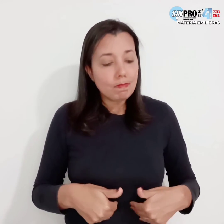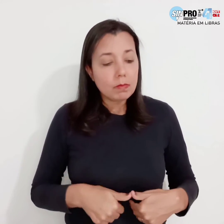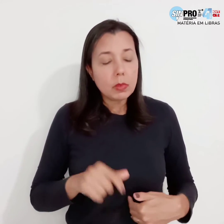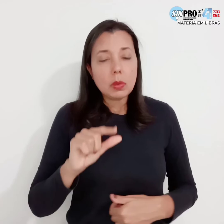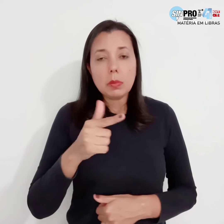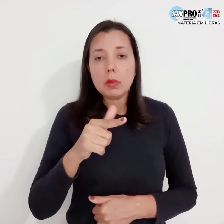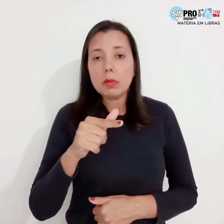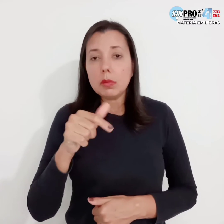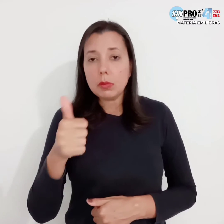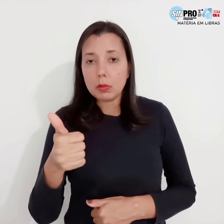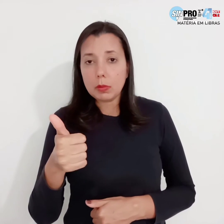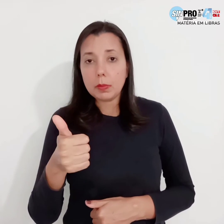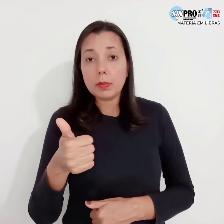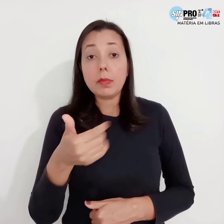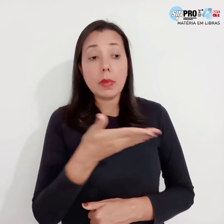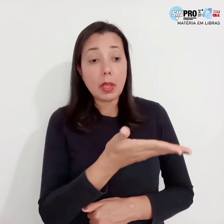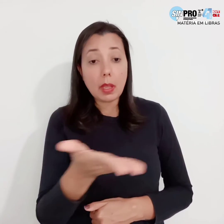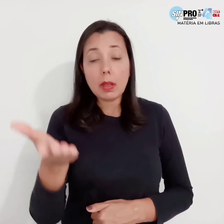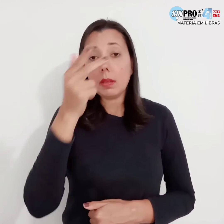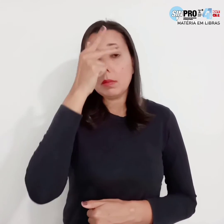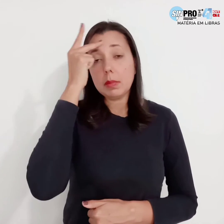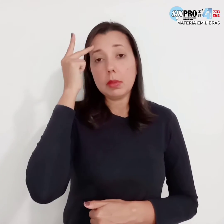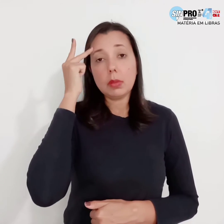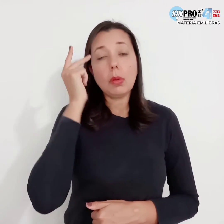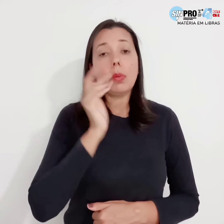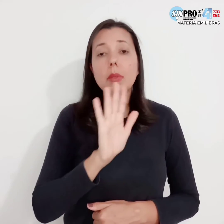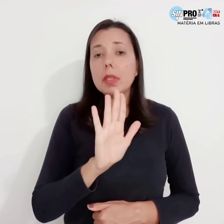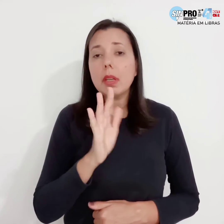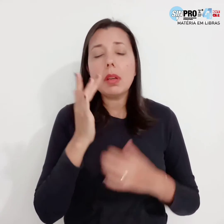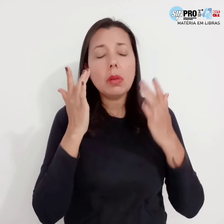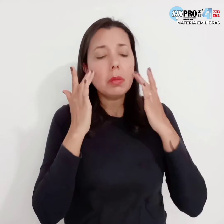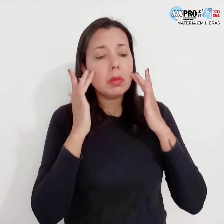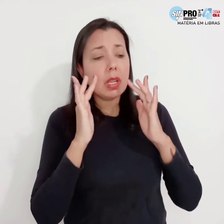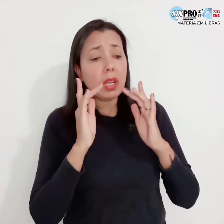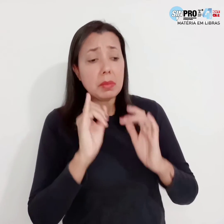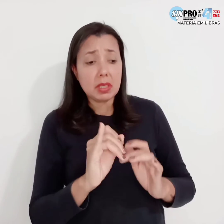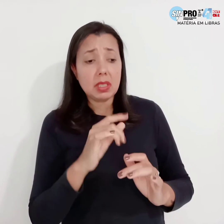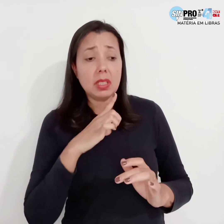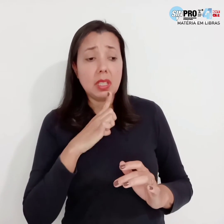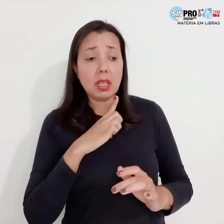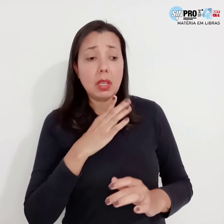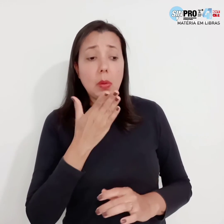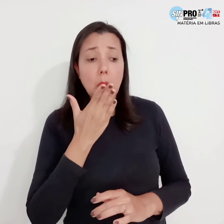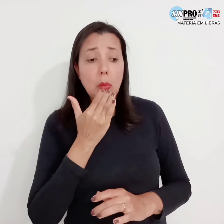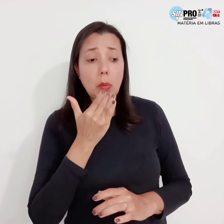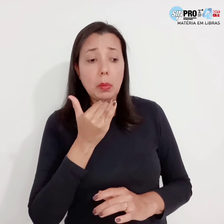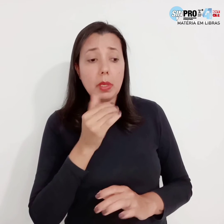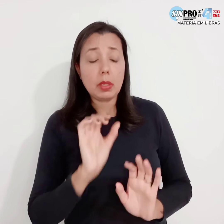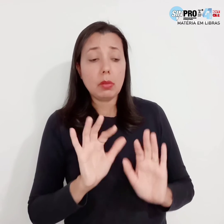2021. Essas pessoas não sabem se terão comida no fim do dia.